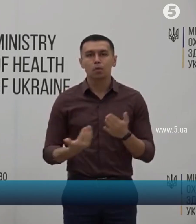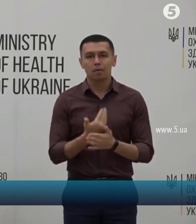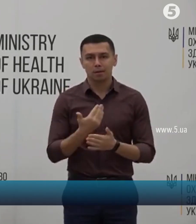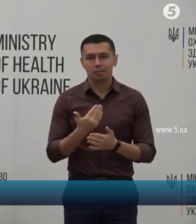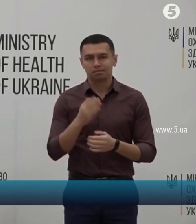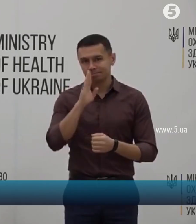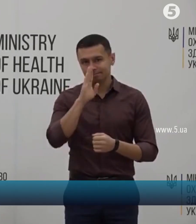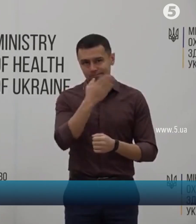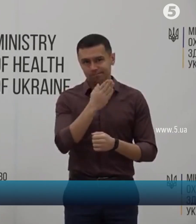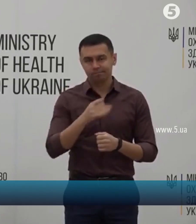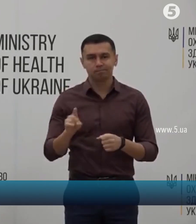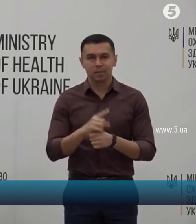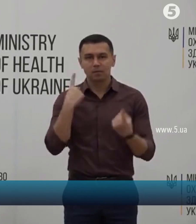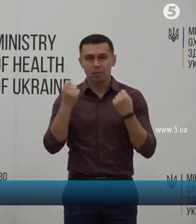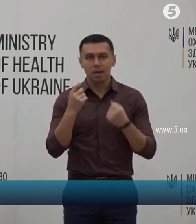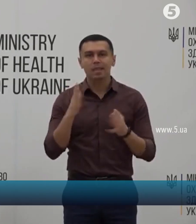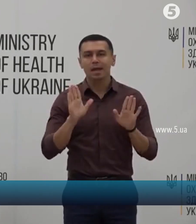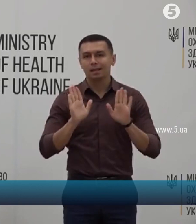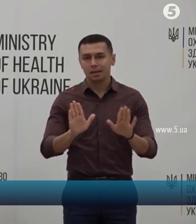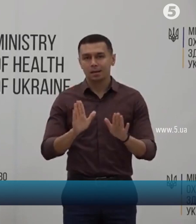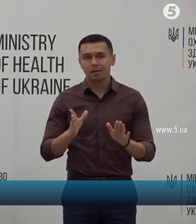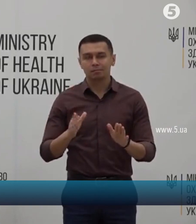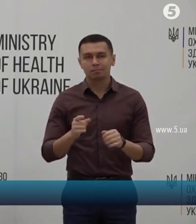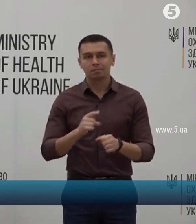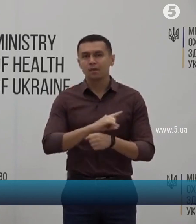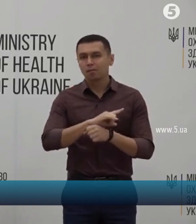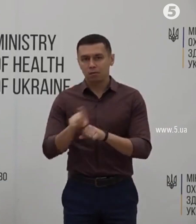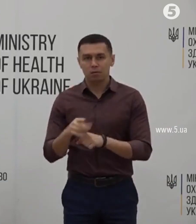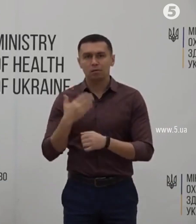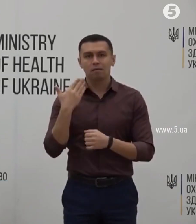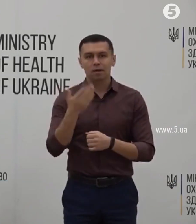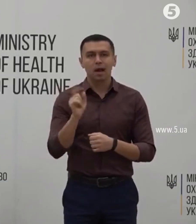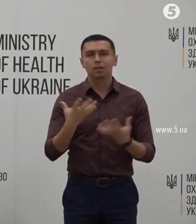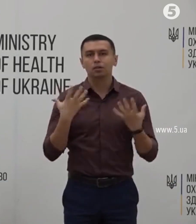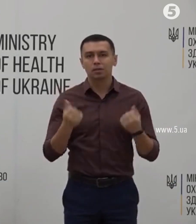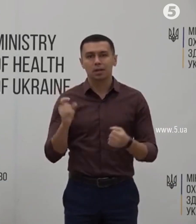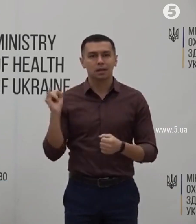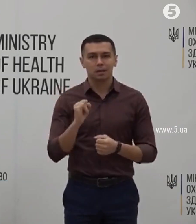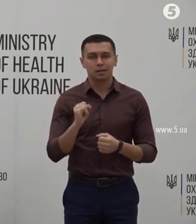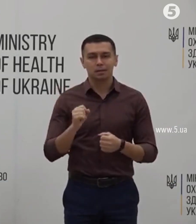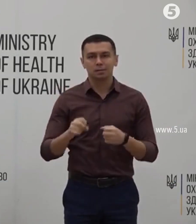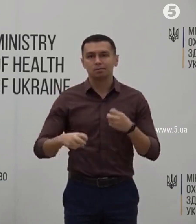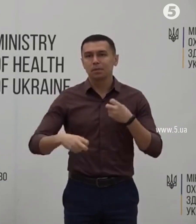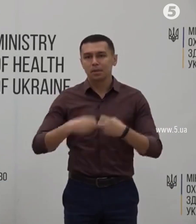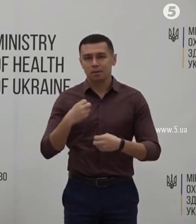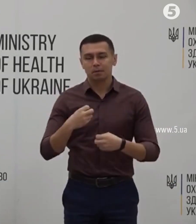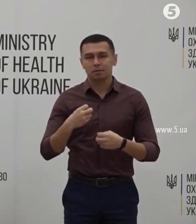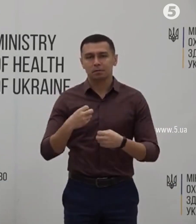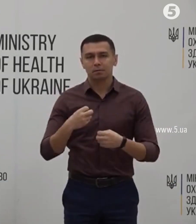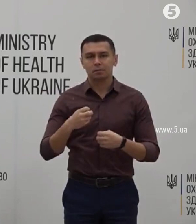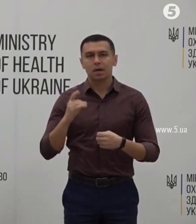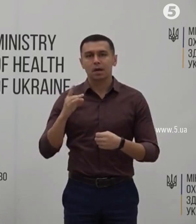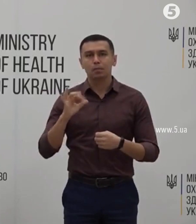зрад, які не тільки вводять в оману вас, а ще і підривають репутацію України